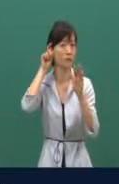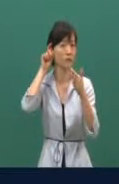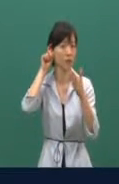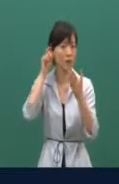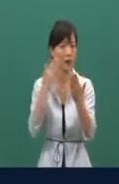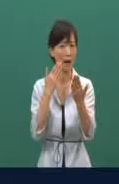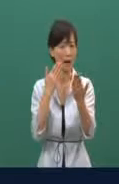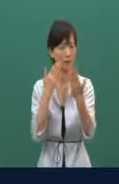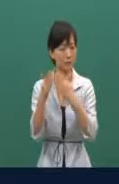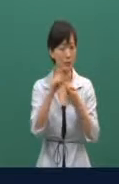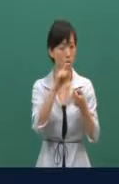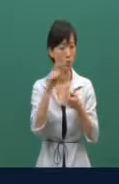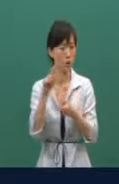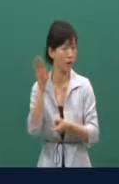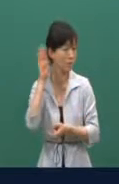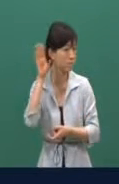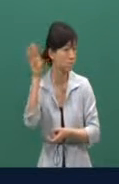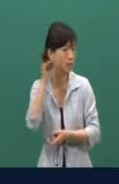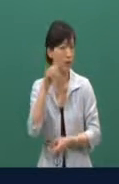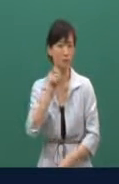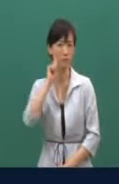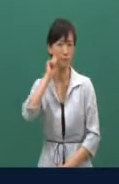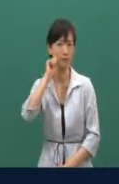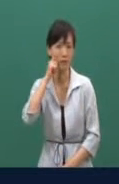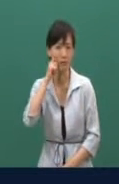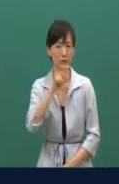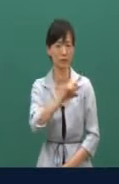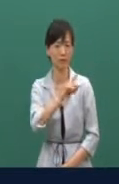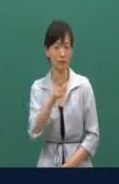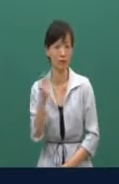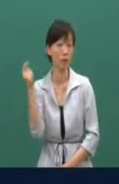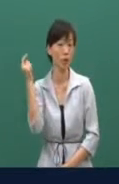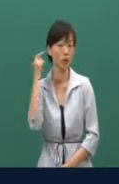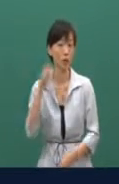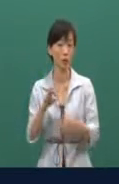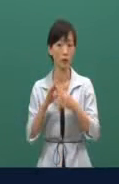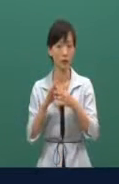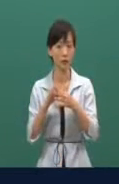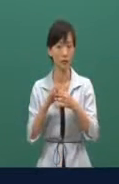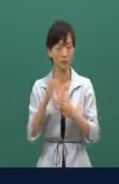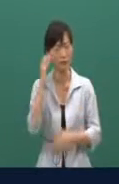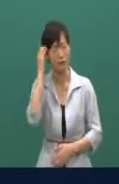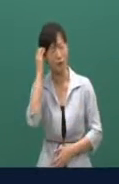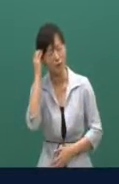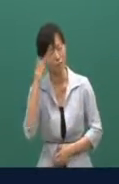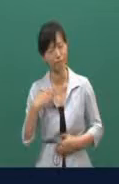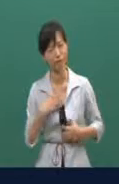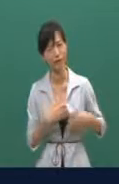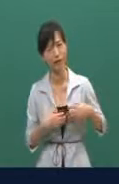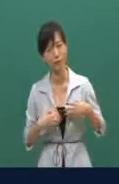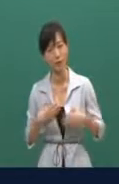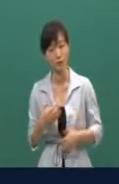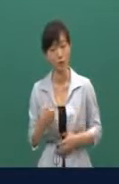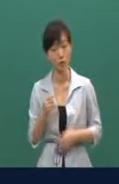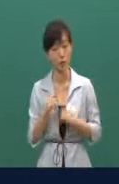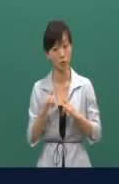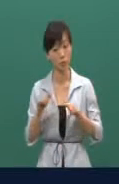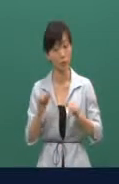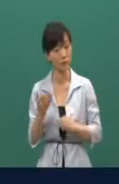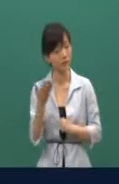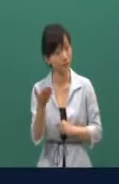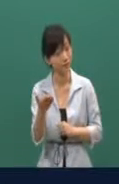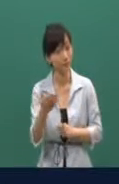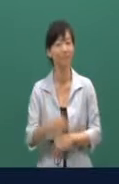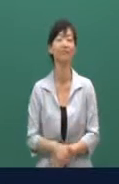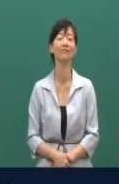補聴器をつけているけれどはっきりとした言葉として聞き取れないなど、聞こえに関するお困りや